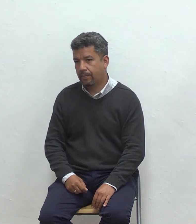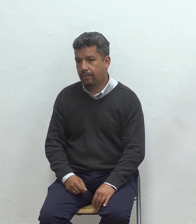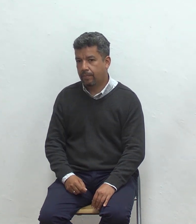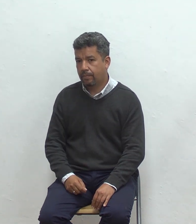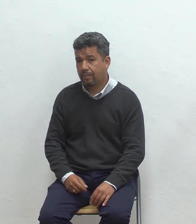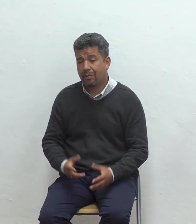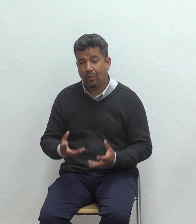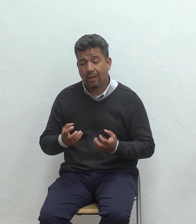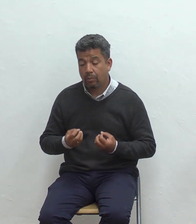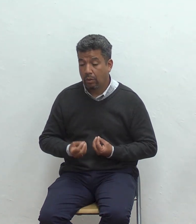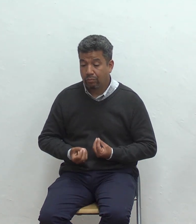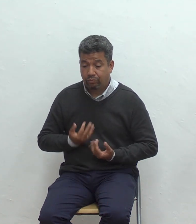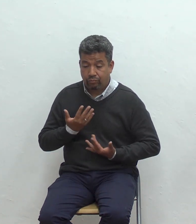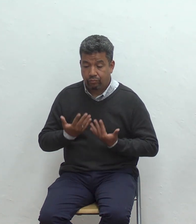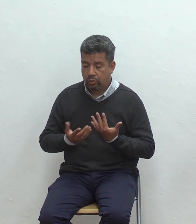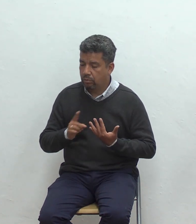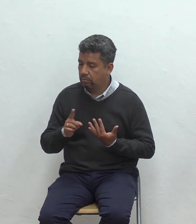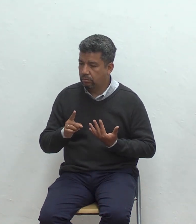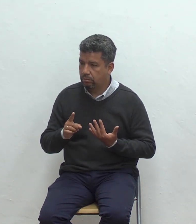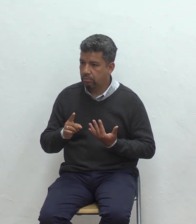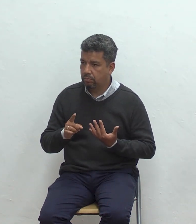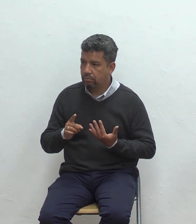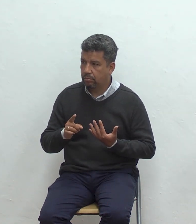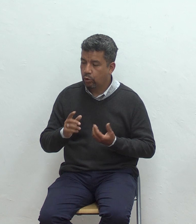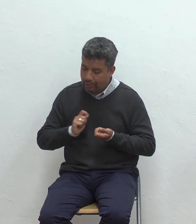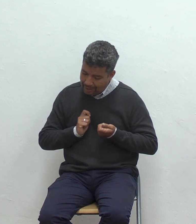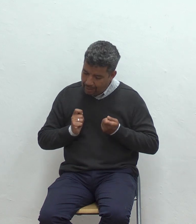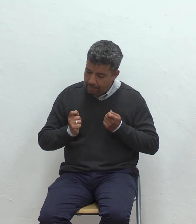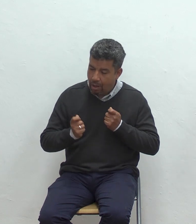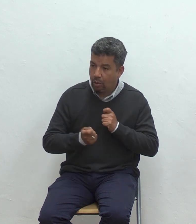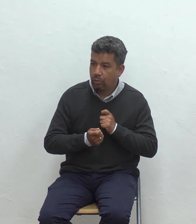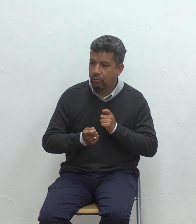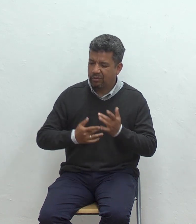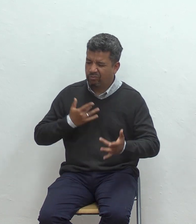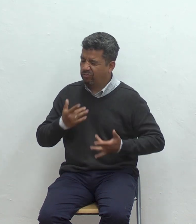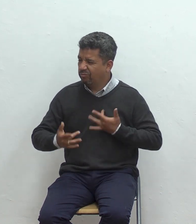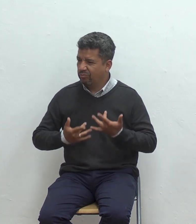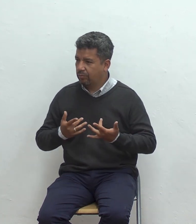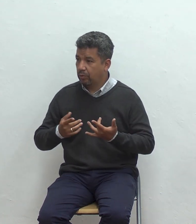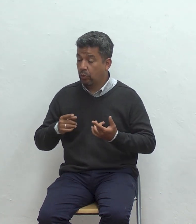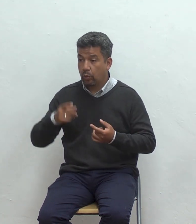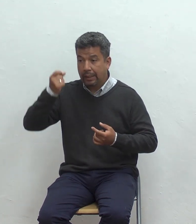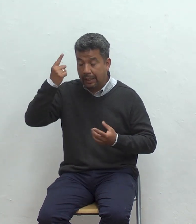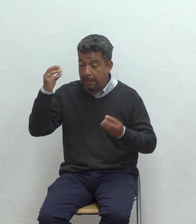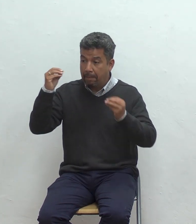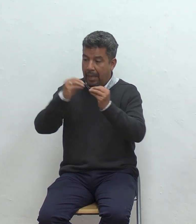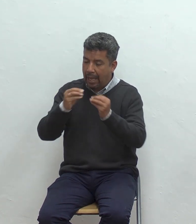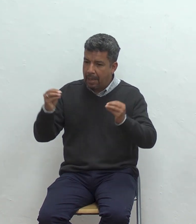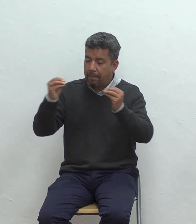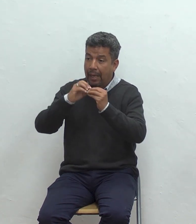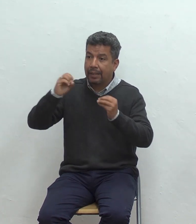No queremos llamas. Somos transformados y disfrutamos. Gracias. Y entre más entendamos,